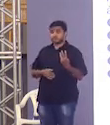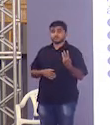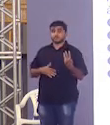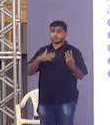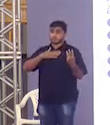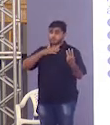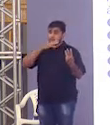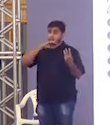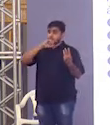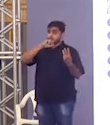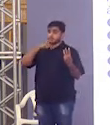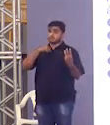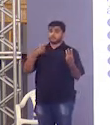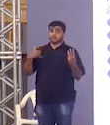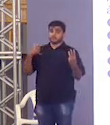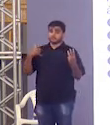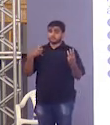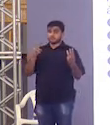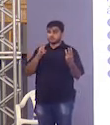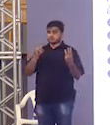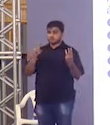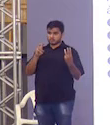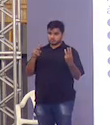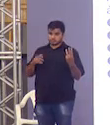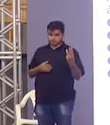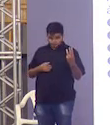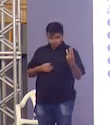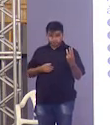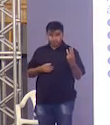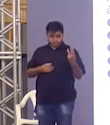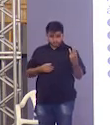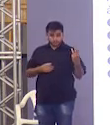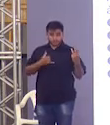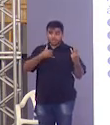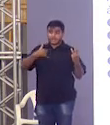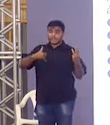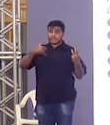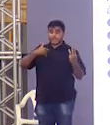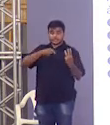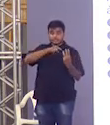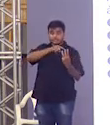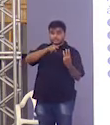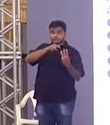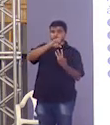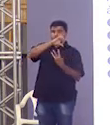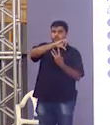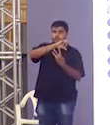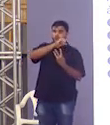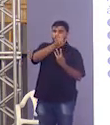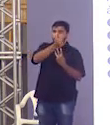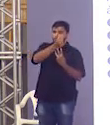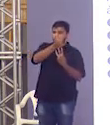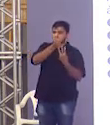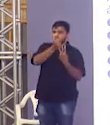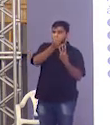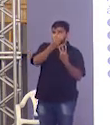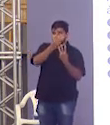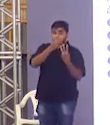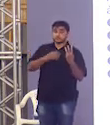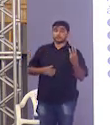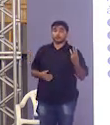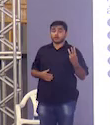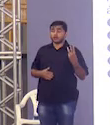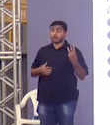anos, e os filhos deles têm 9, 11 e 13. No fim de quanto tempo a idade do